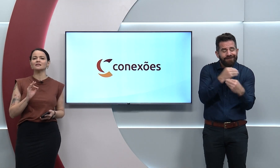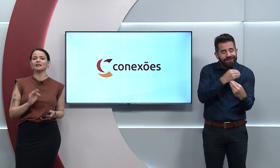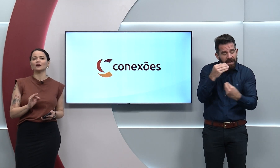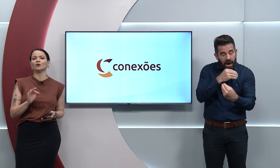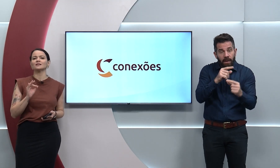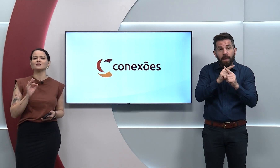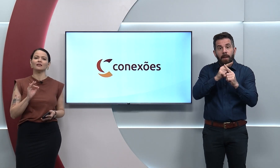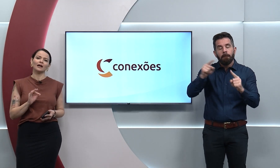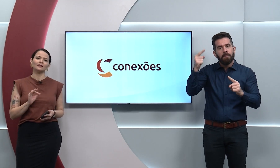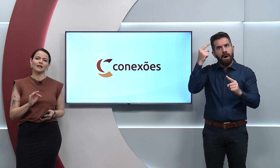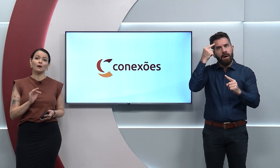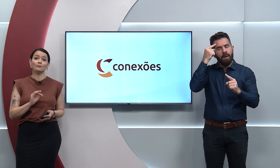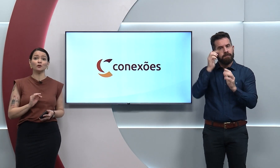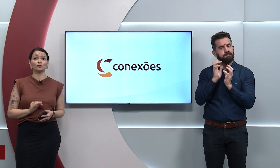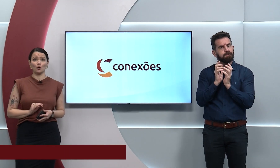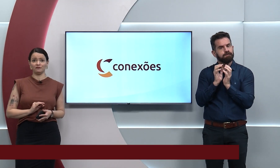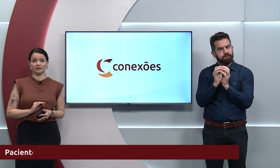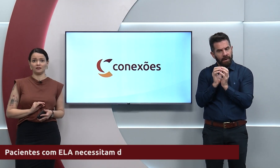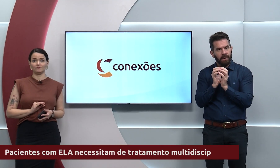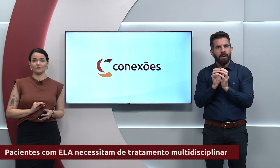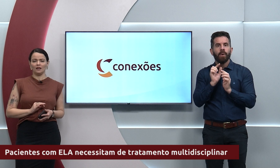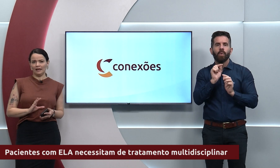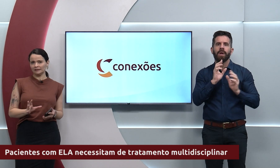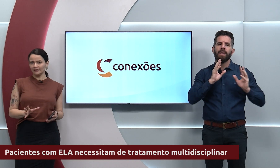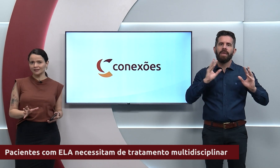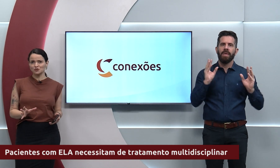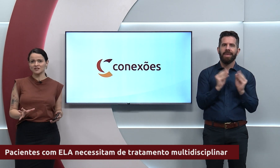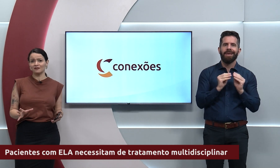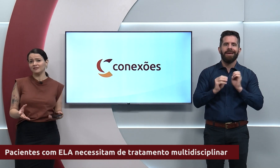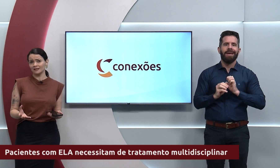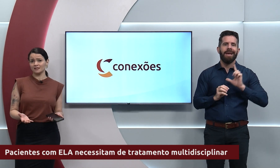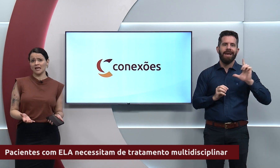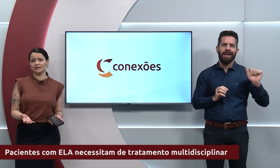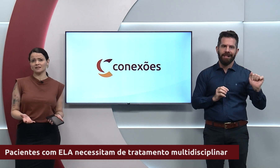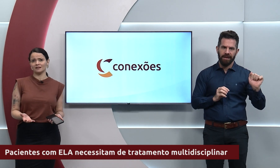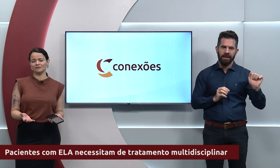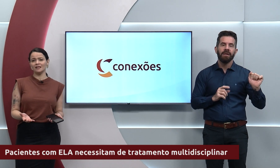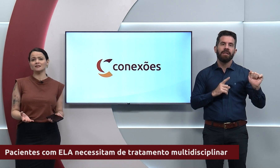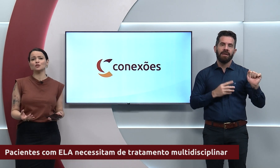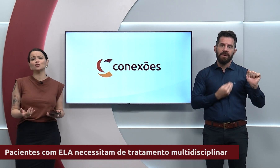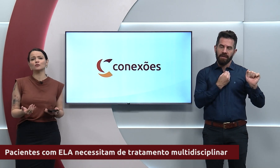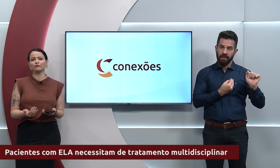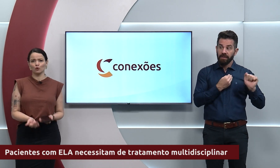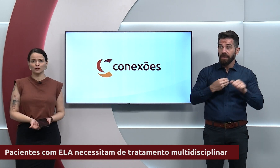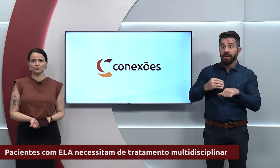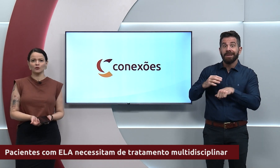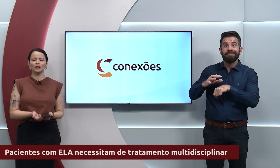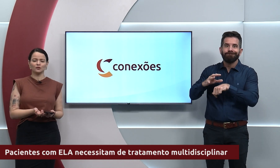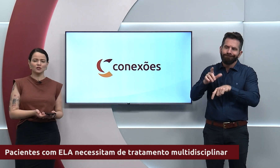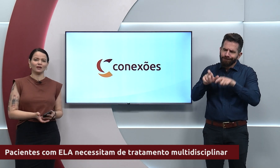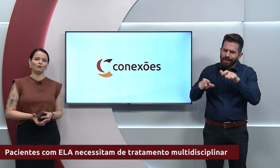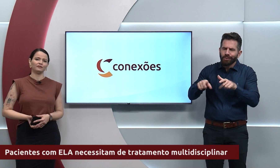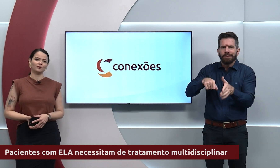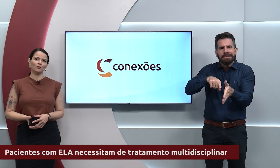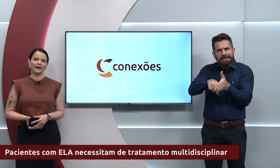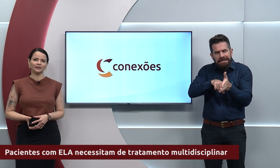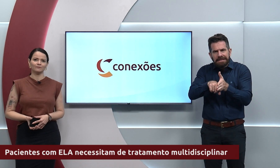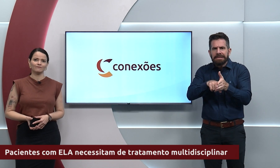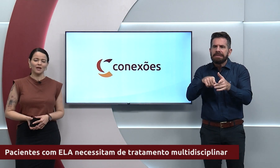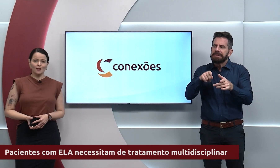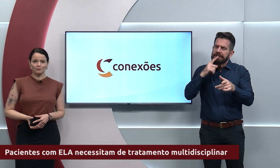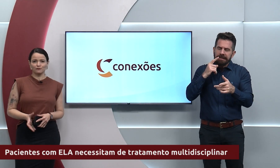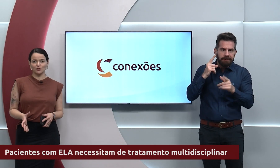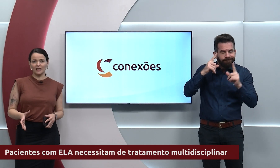A esclerose lateral amiotrófica. Ela ainda desafia a ciência e exige esforço de quem convive com